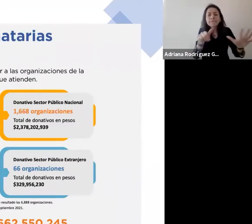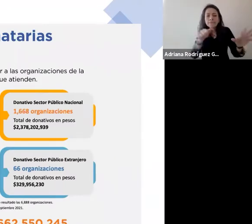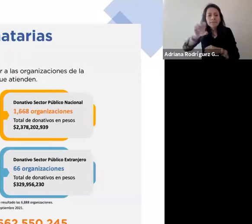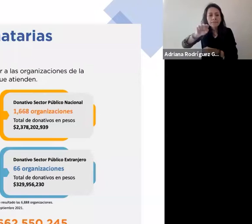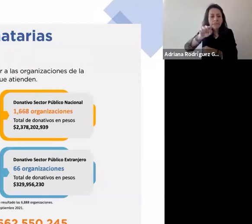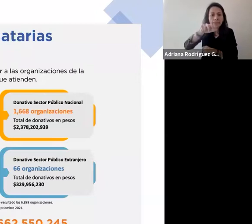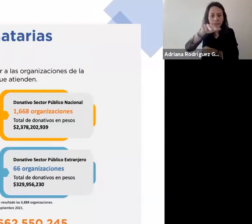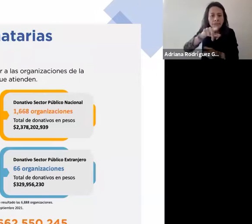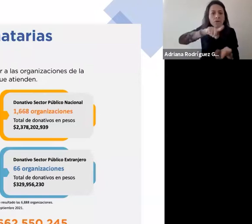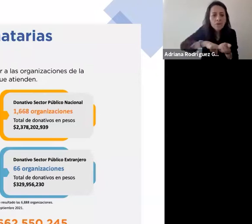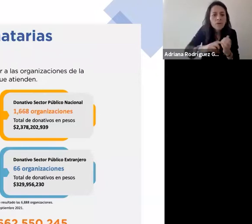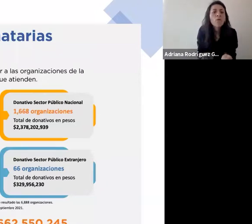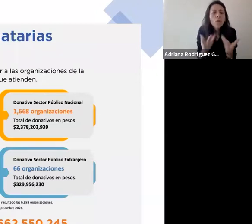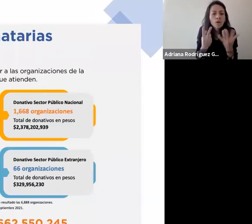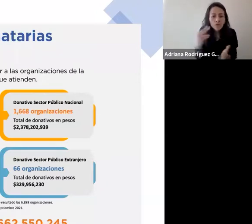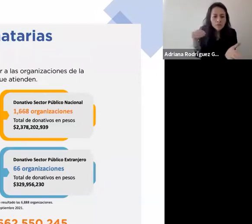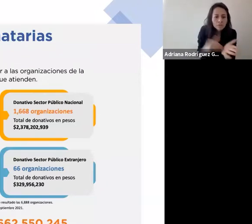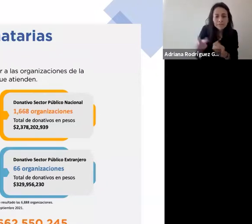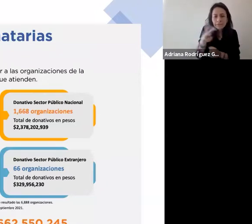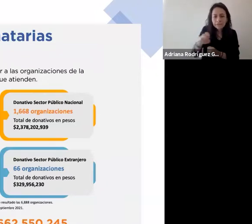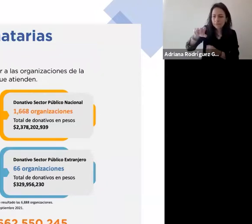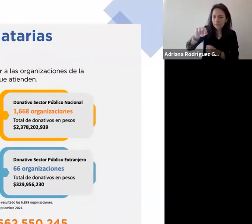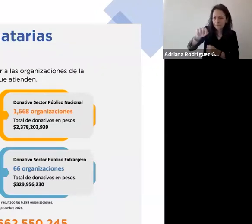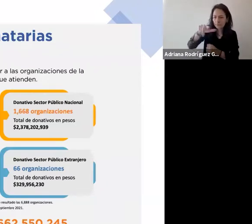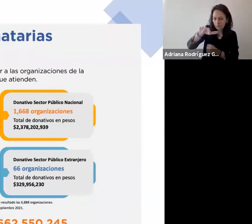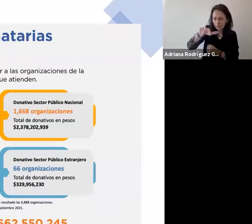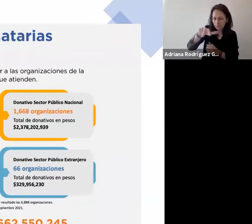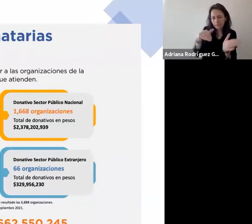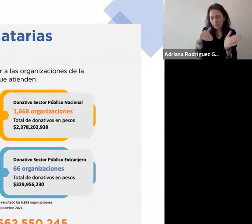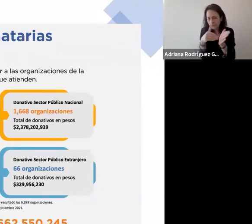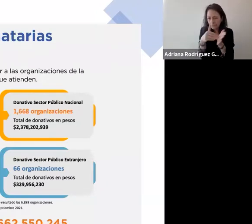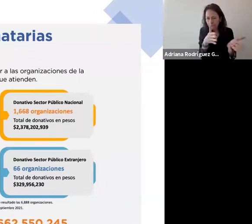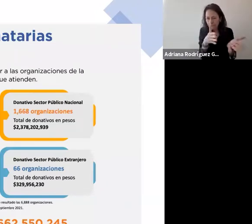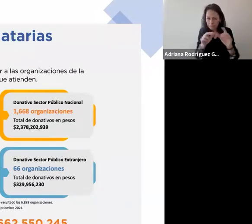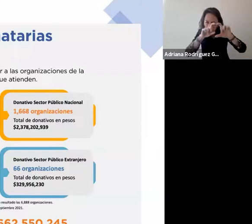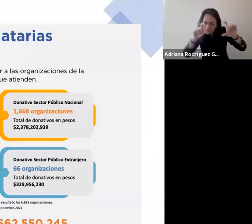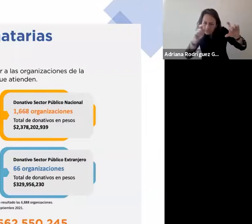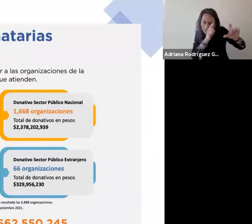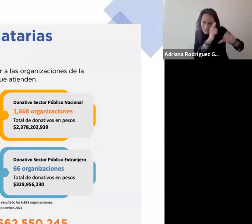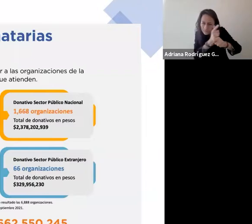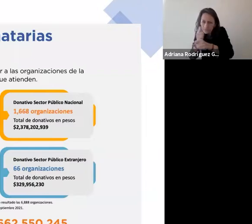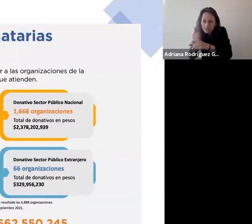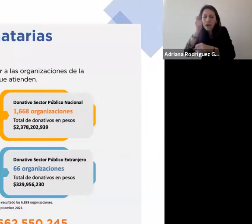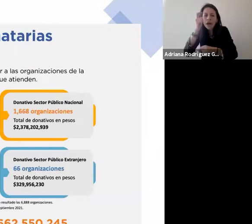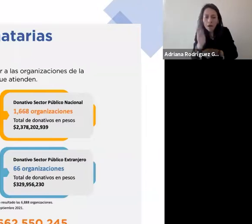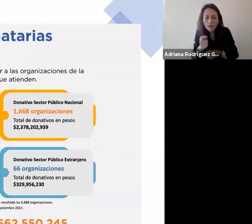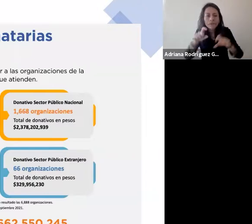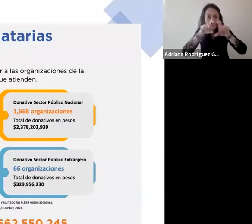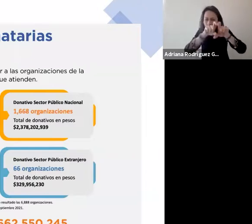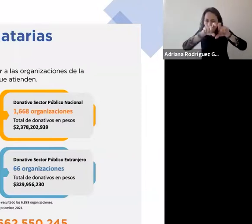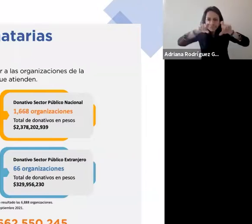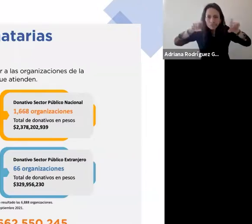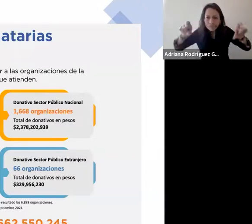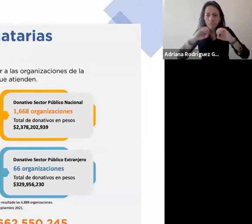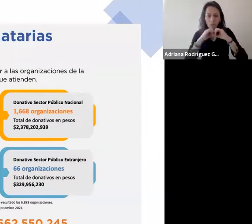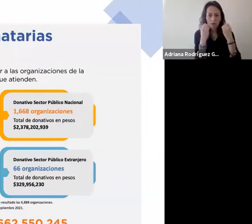recibieron 2,378 millones. Ustedes pueden ver aquí el principal rubro por el cual reciben dinero las